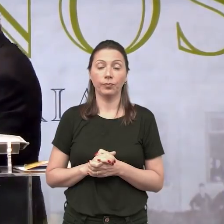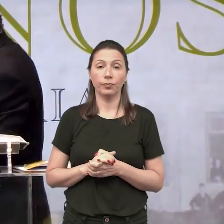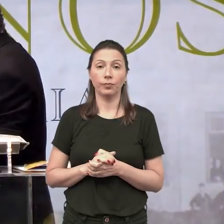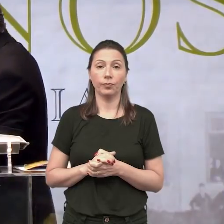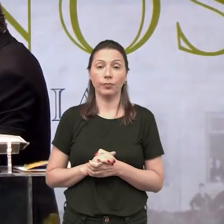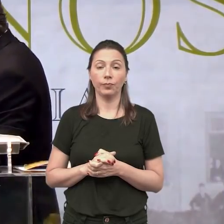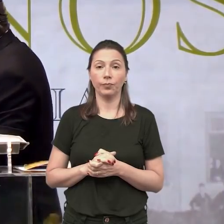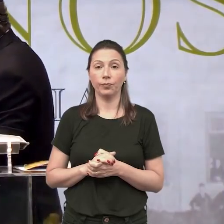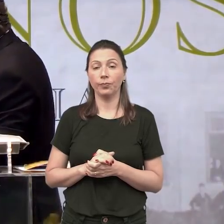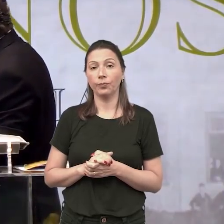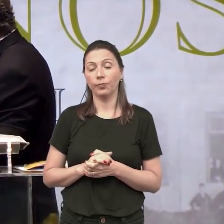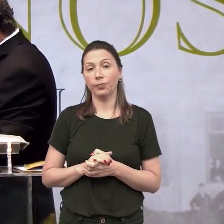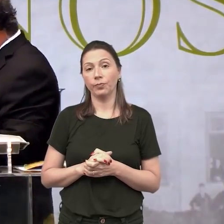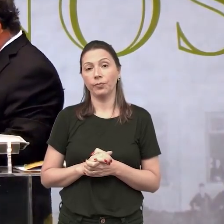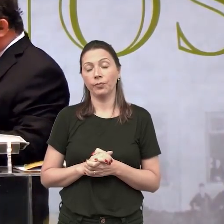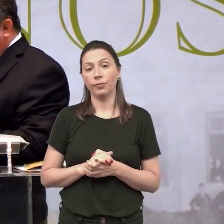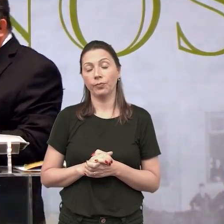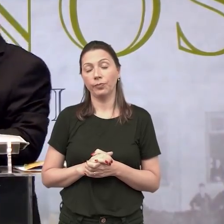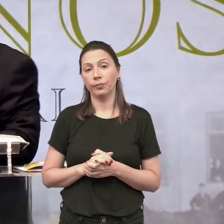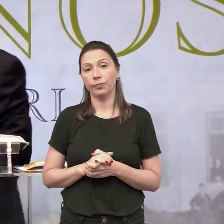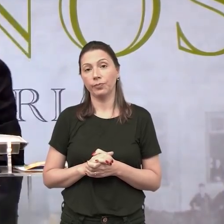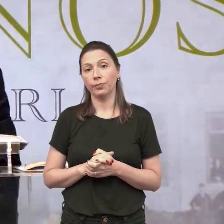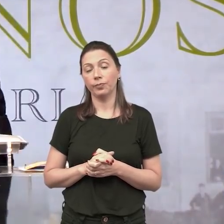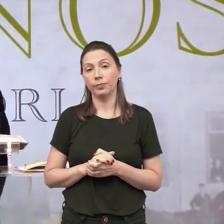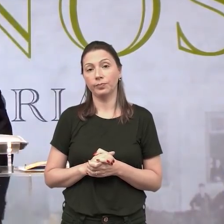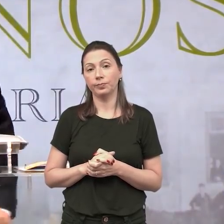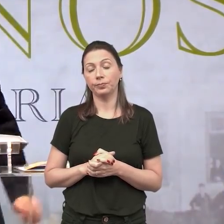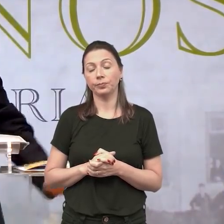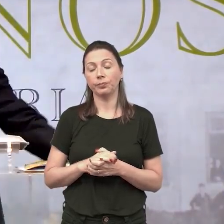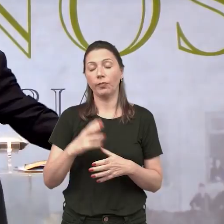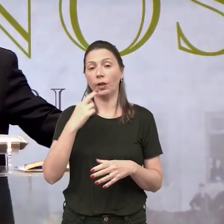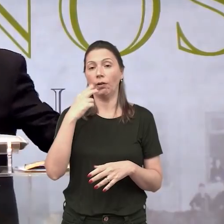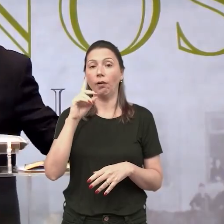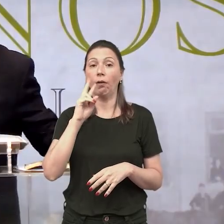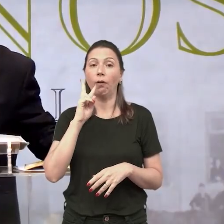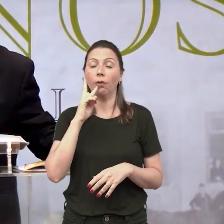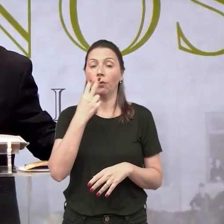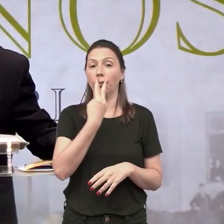que o salmista coloca aqui é isso. Na língua hebraica,